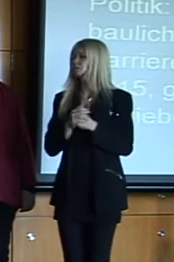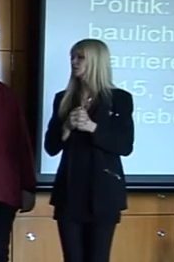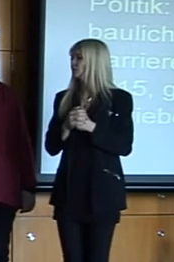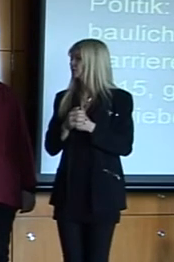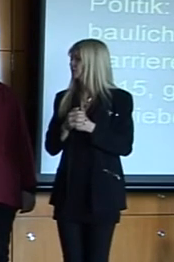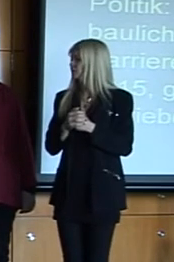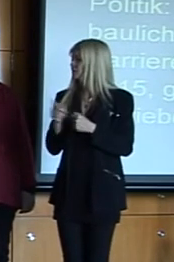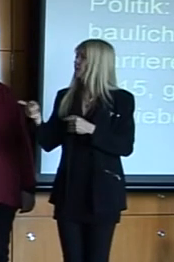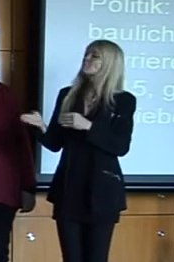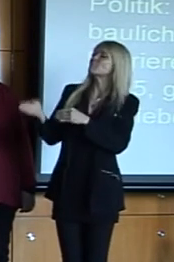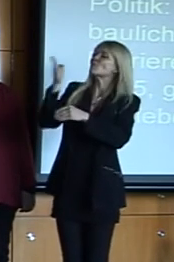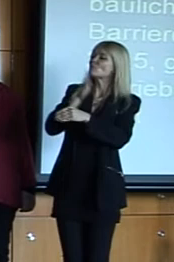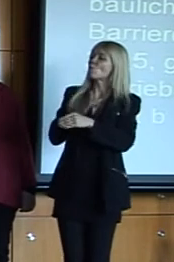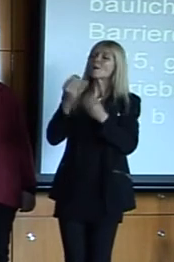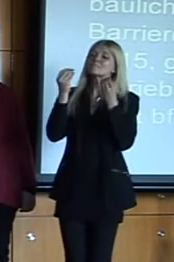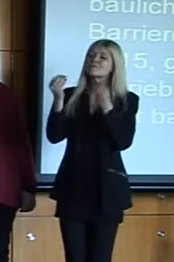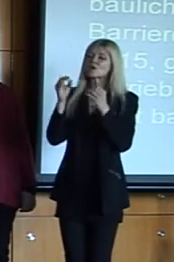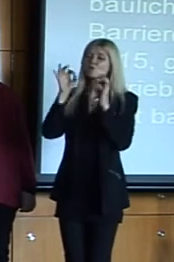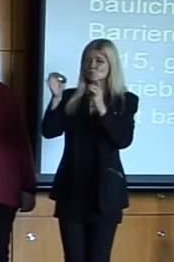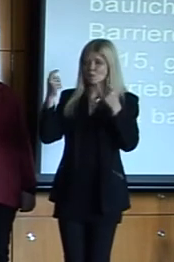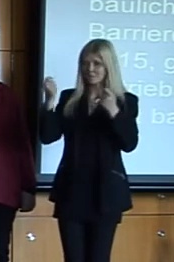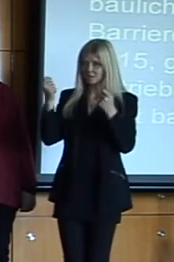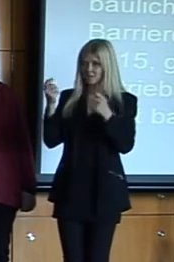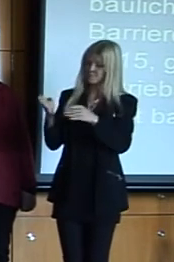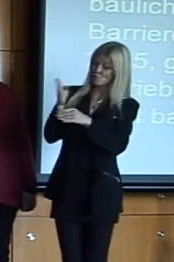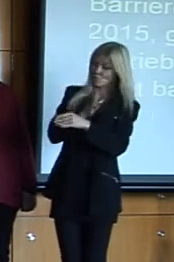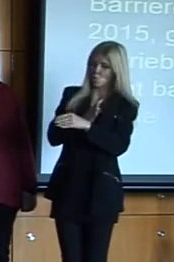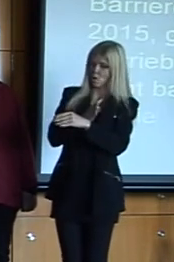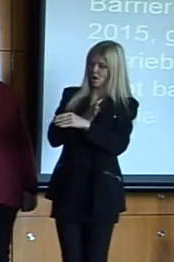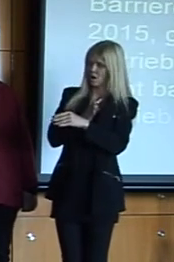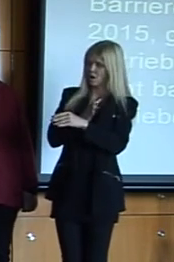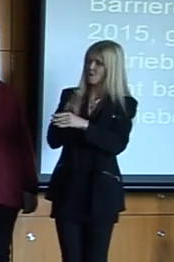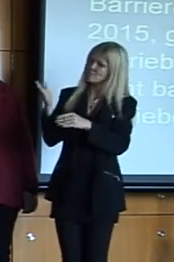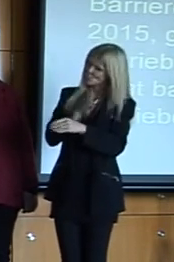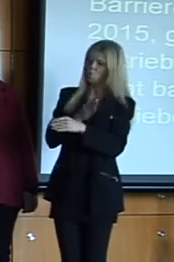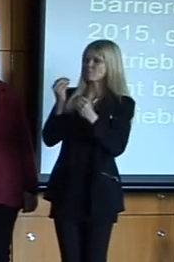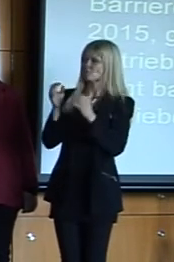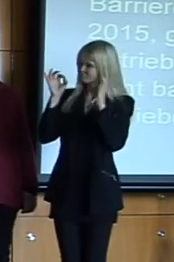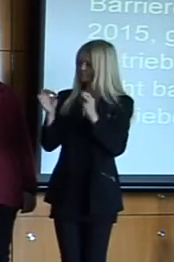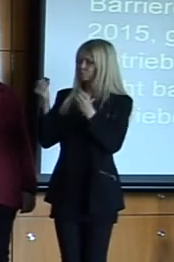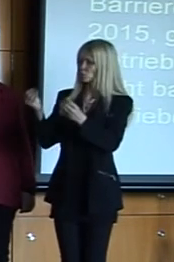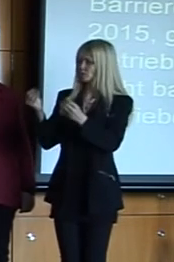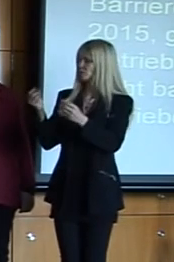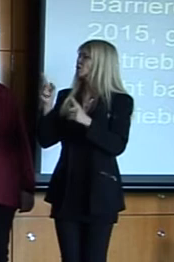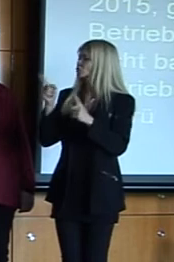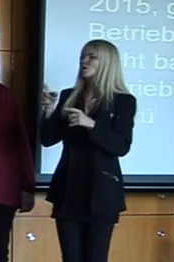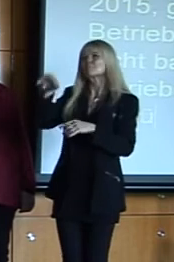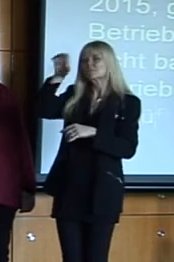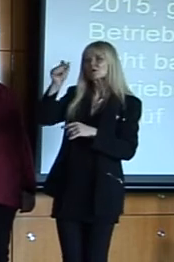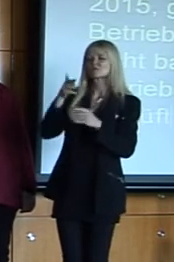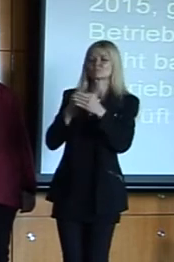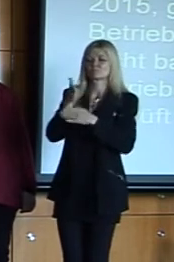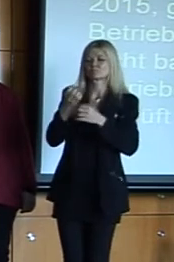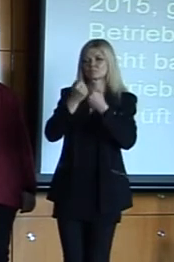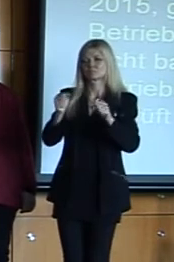sie bewilligt werden, bevor sie überhaupt die Bewilligung überhaupt bekommen, dass dort der Begriff Barrierefreiheit